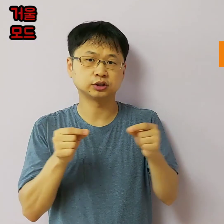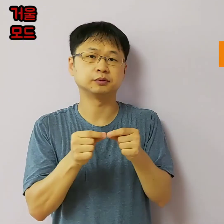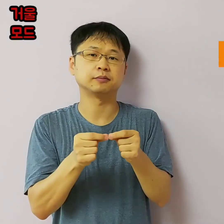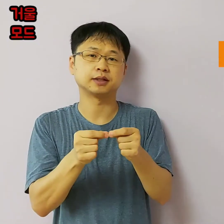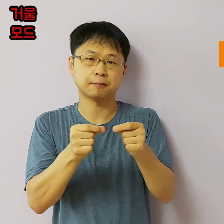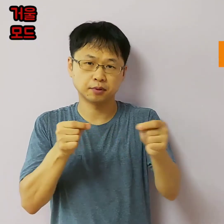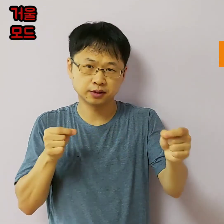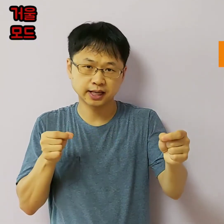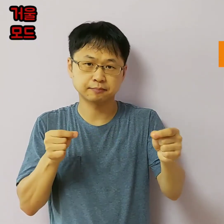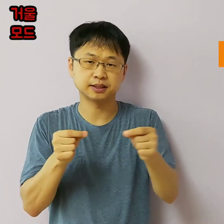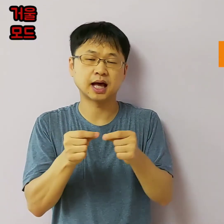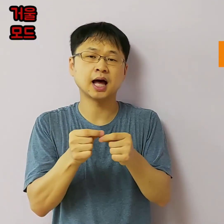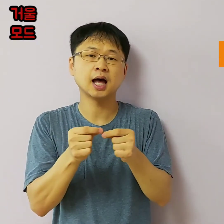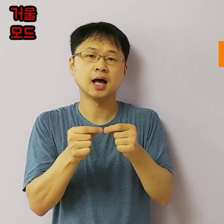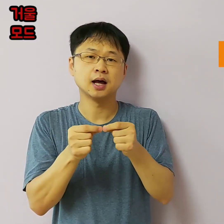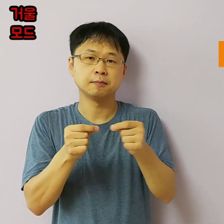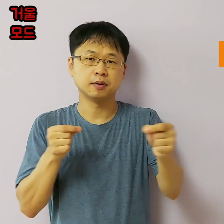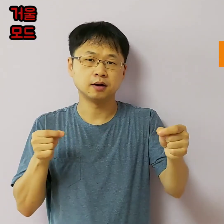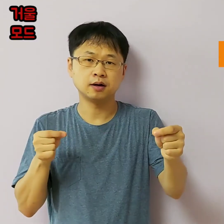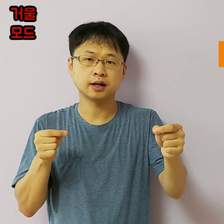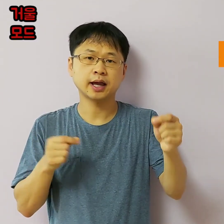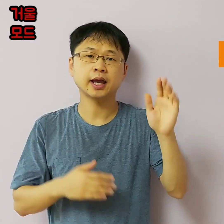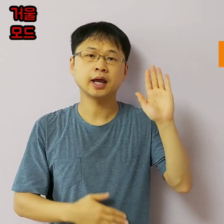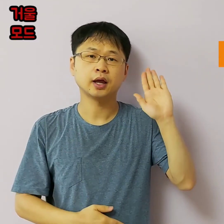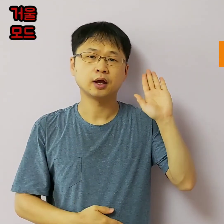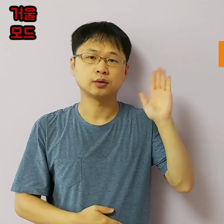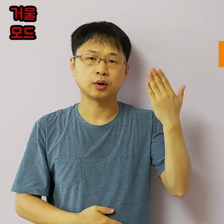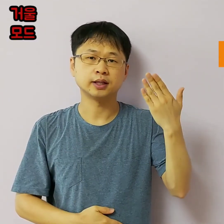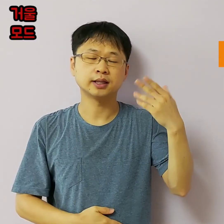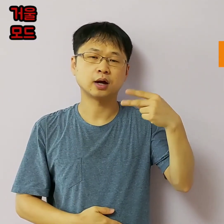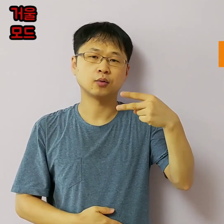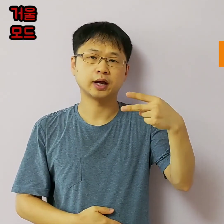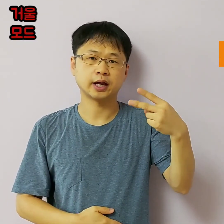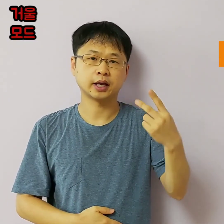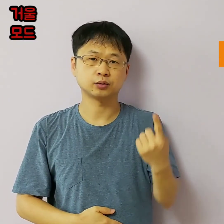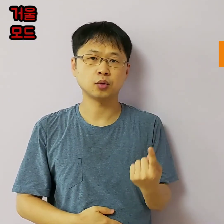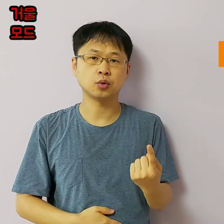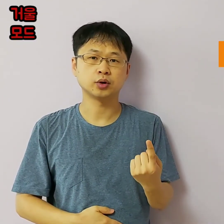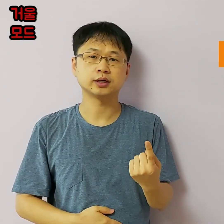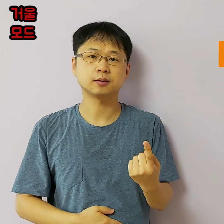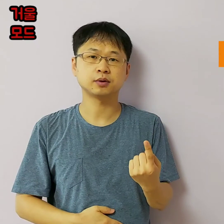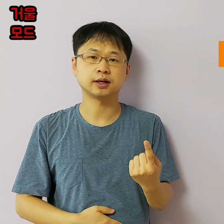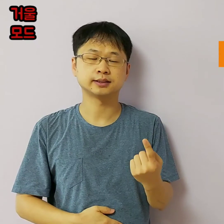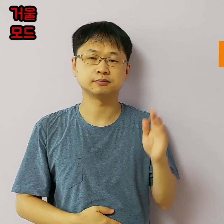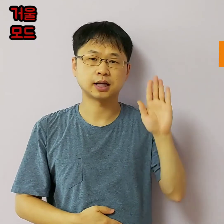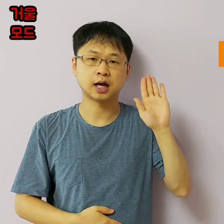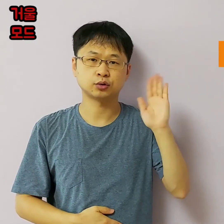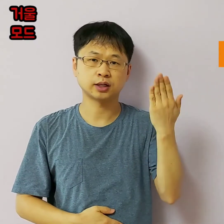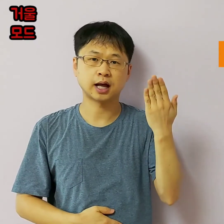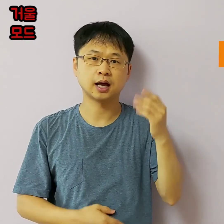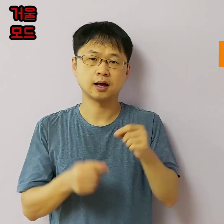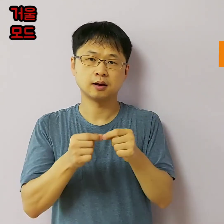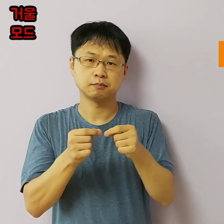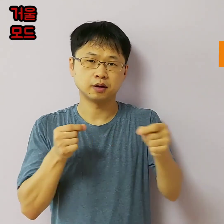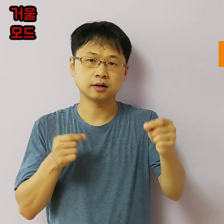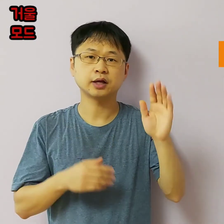벌려주시면 됩니다. 멀다입니다. 멀게 된다고 해도 이렇게 표현하였습니다. 되다, 멀게